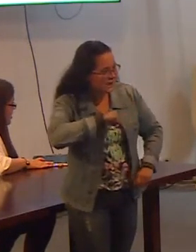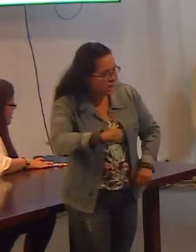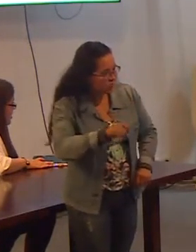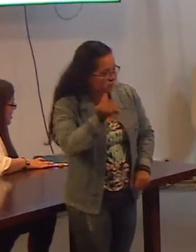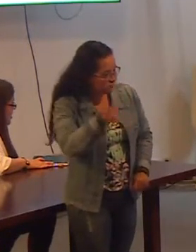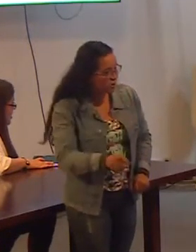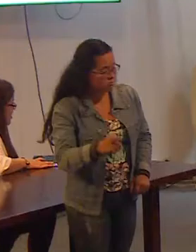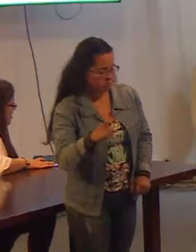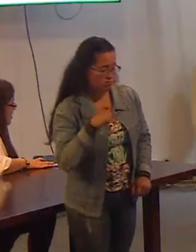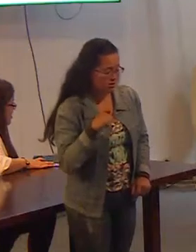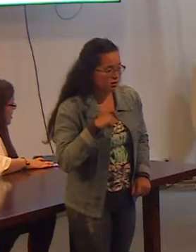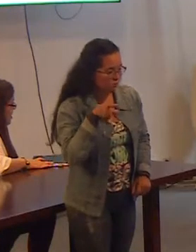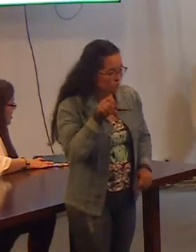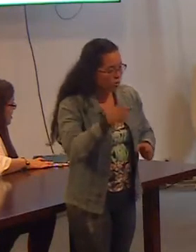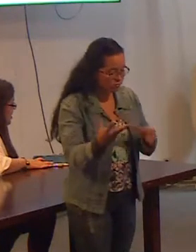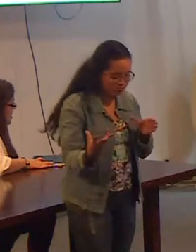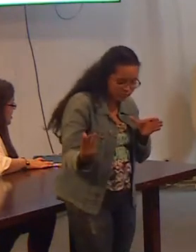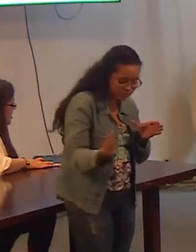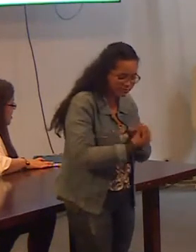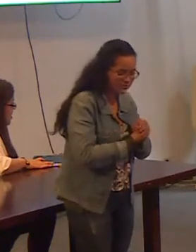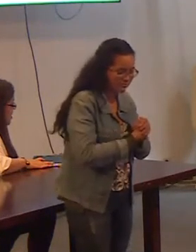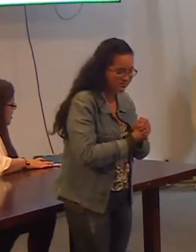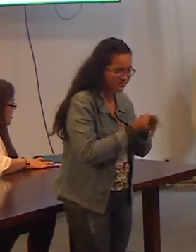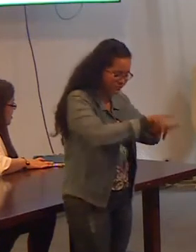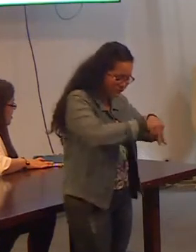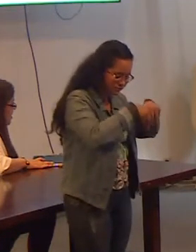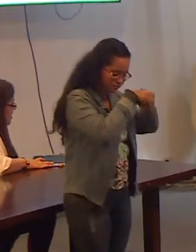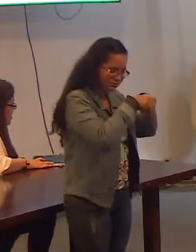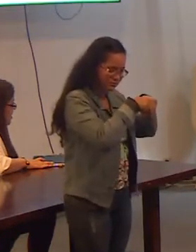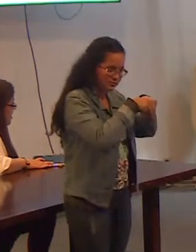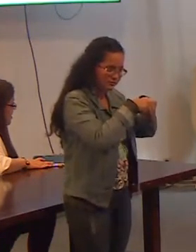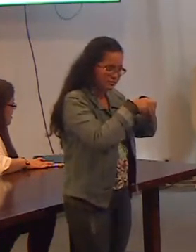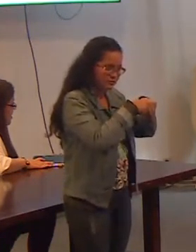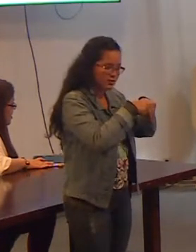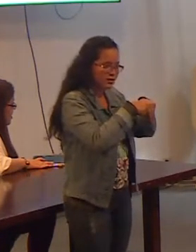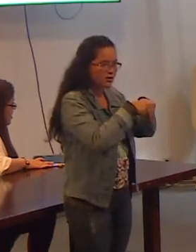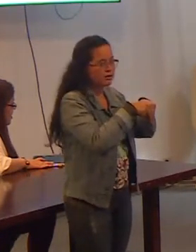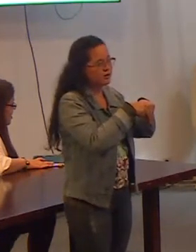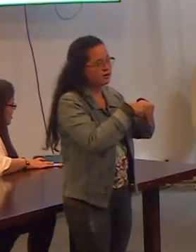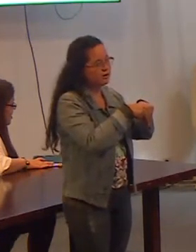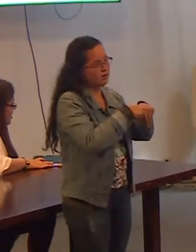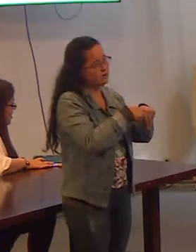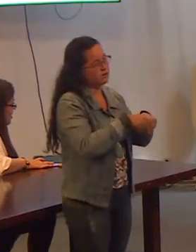deberes que deben ser incluidos en la sociedad y que